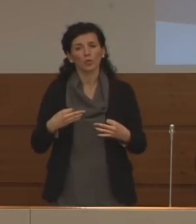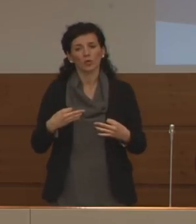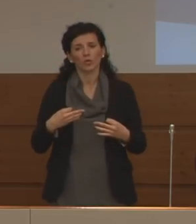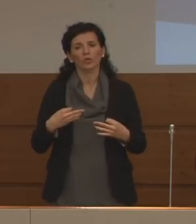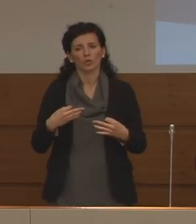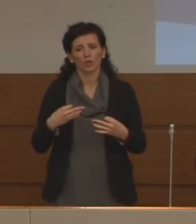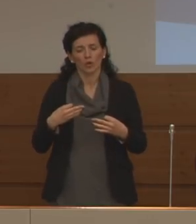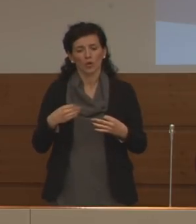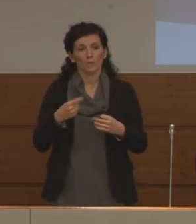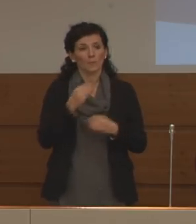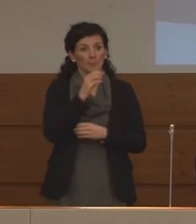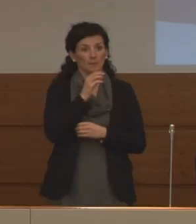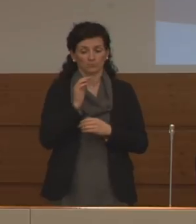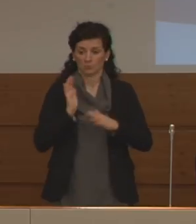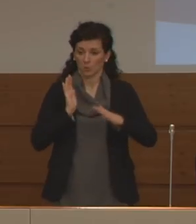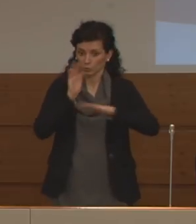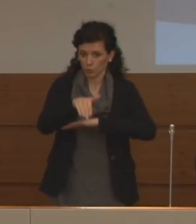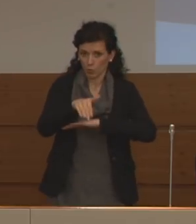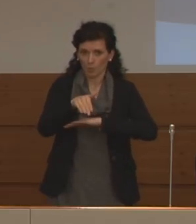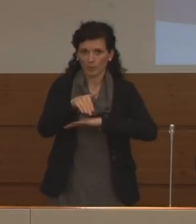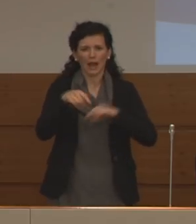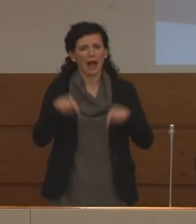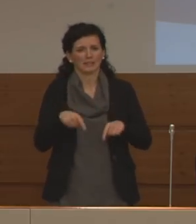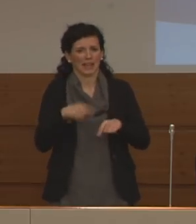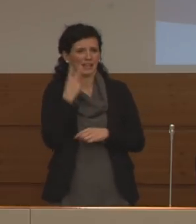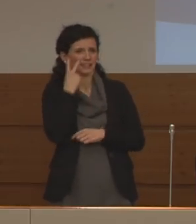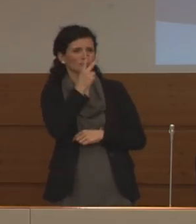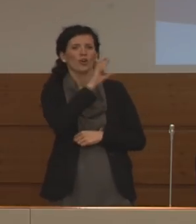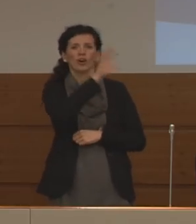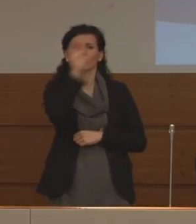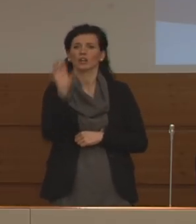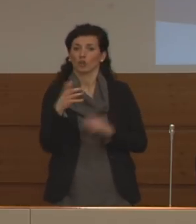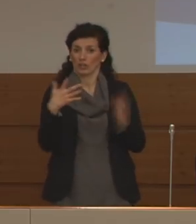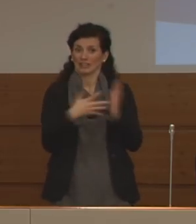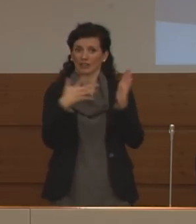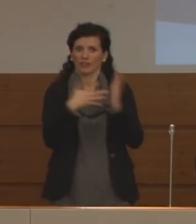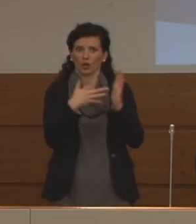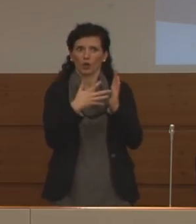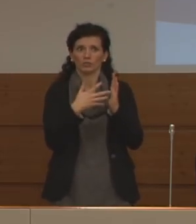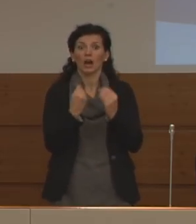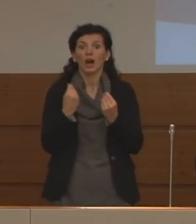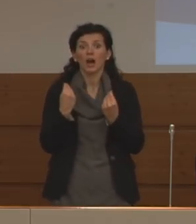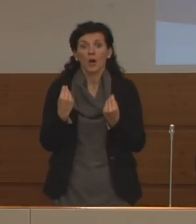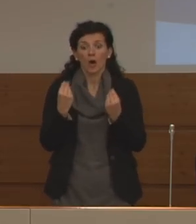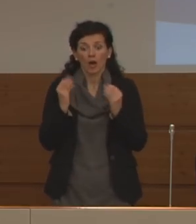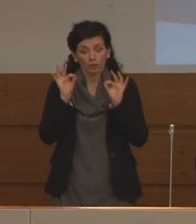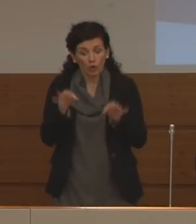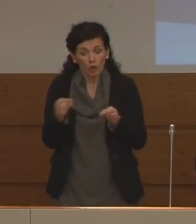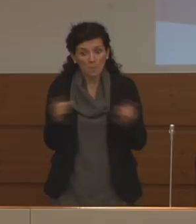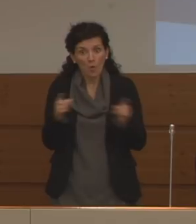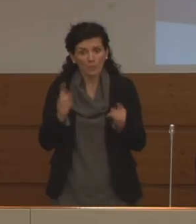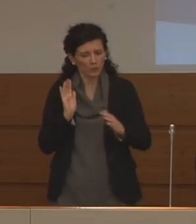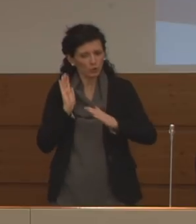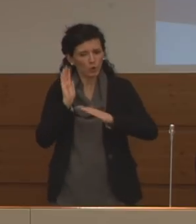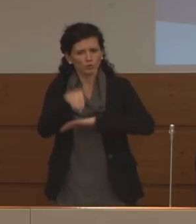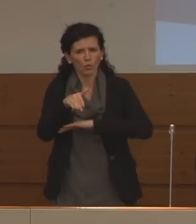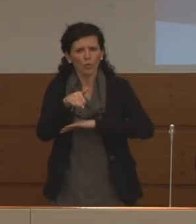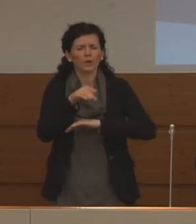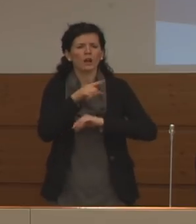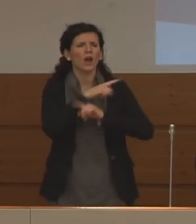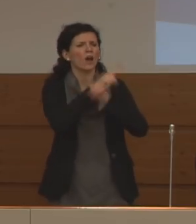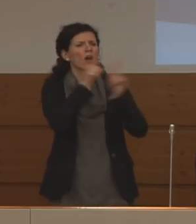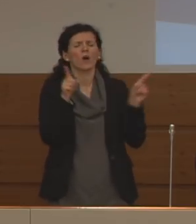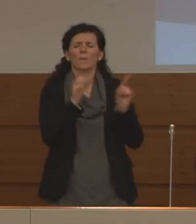le regioni che adesso sono in difficoltà saranno largamente in grado di